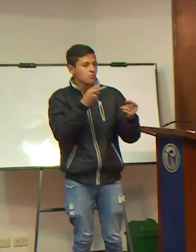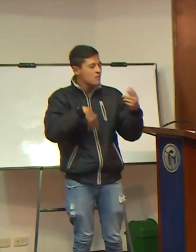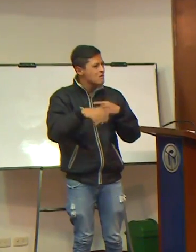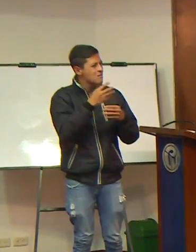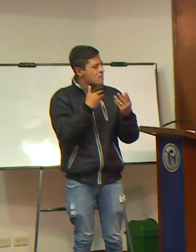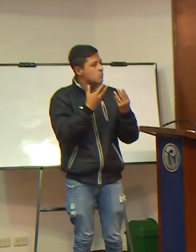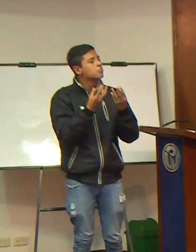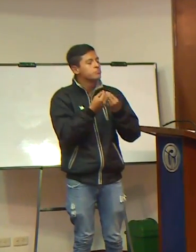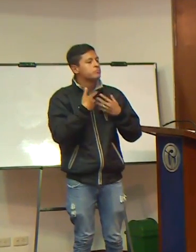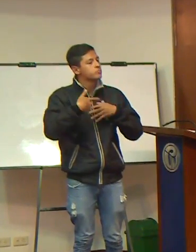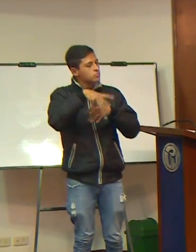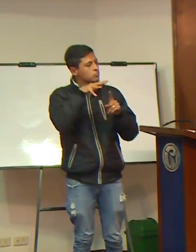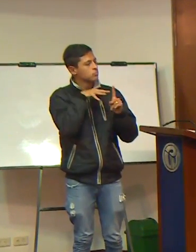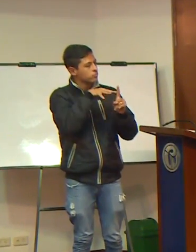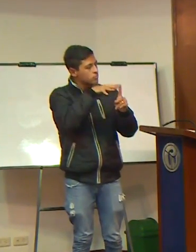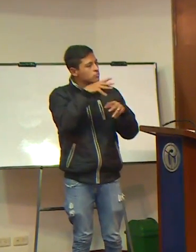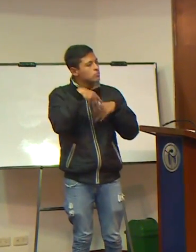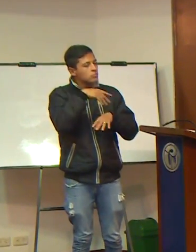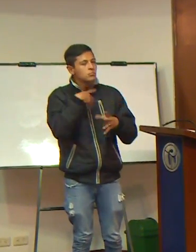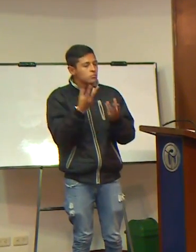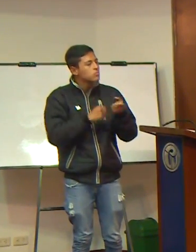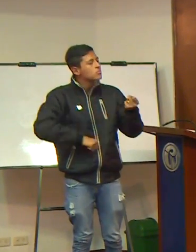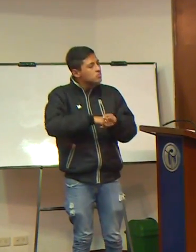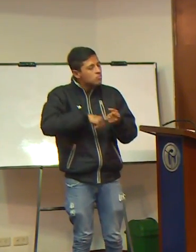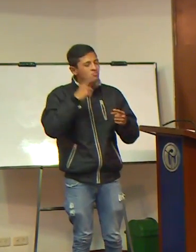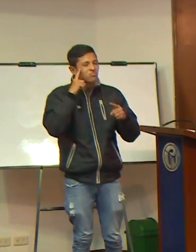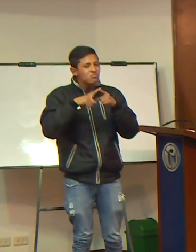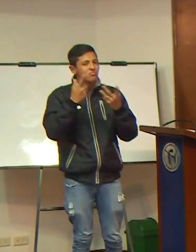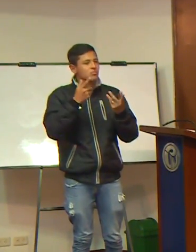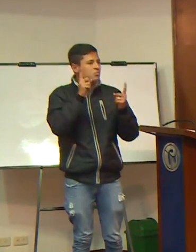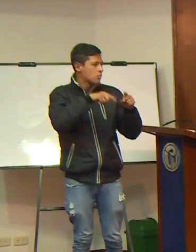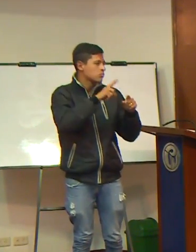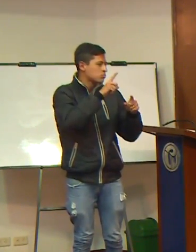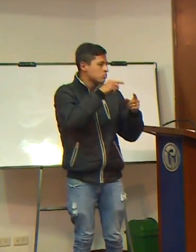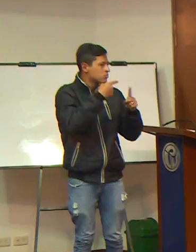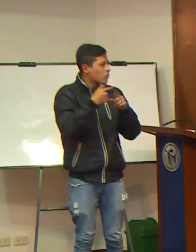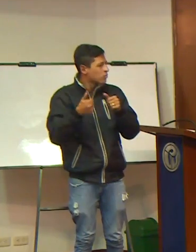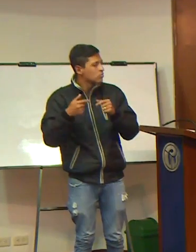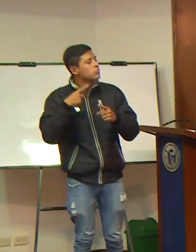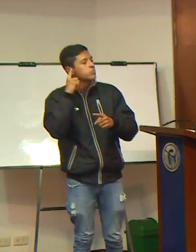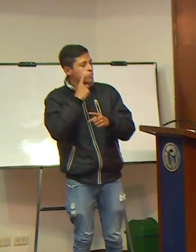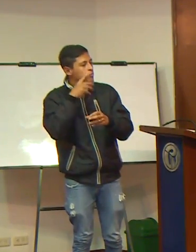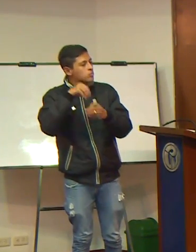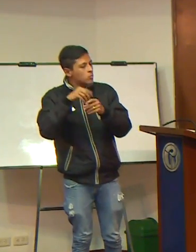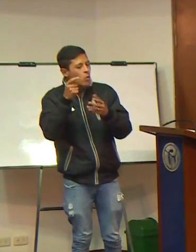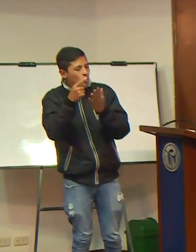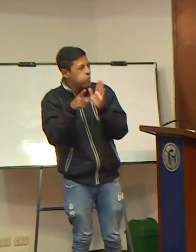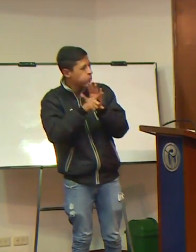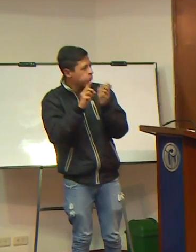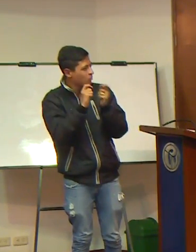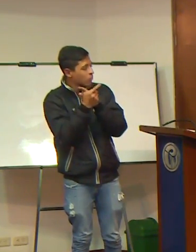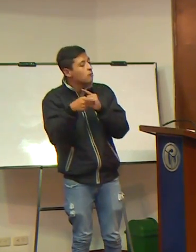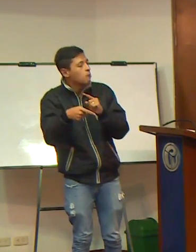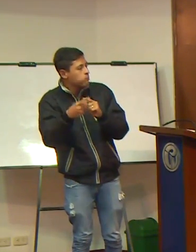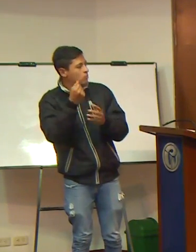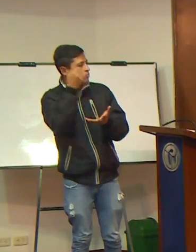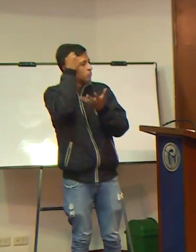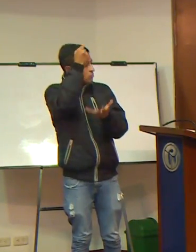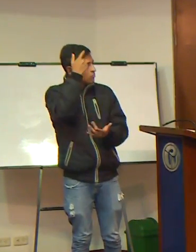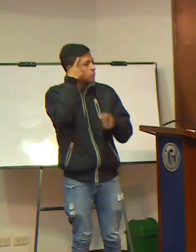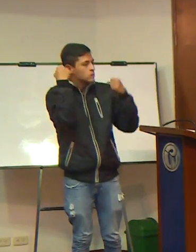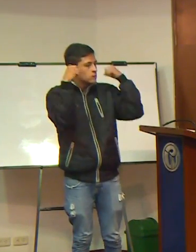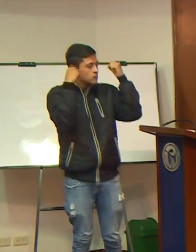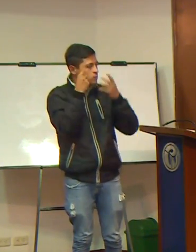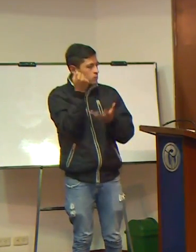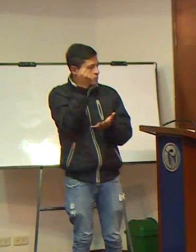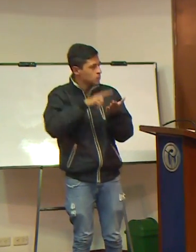una situación que fue la reforma a la Ley 30, y sí estuvimos movilizándonos, apoyando pues, a las